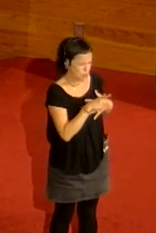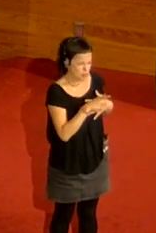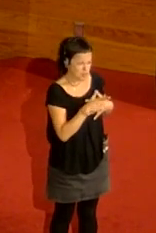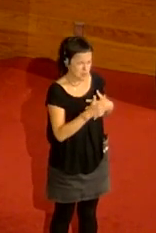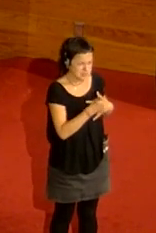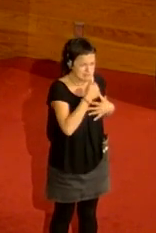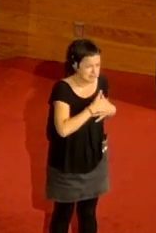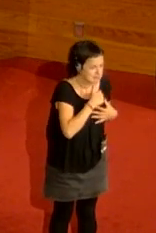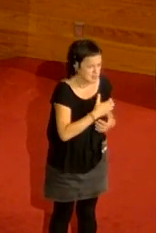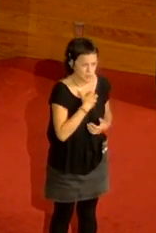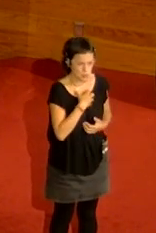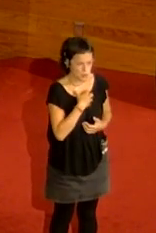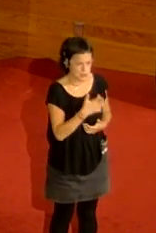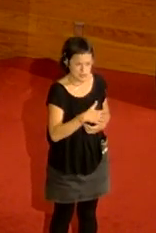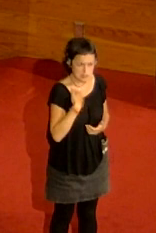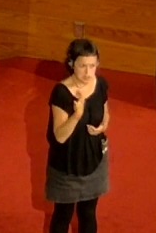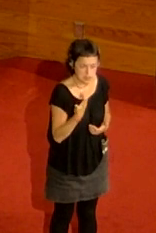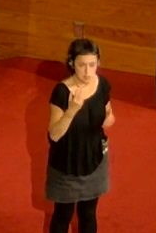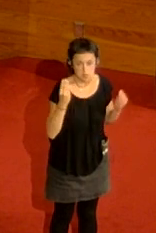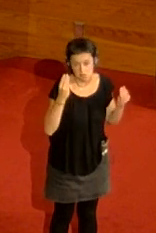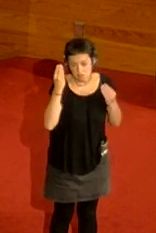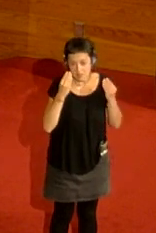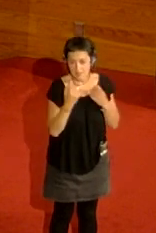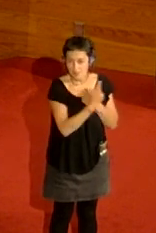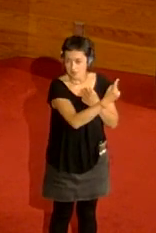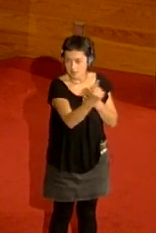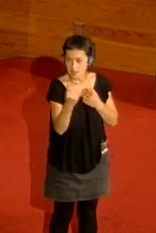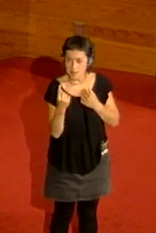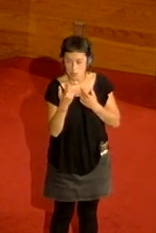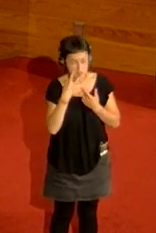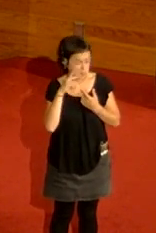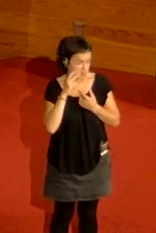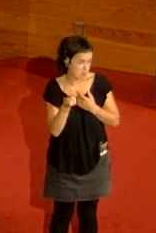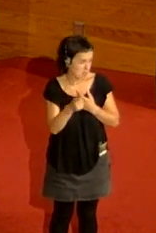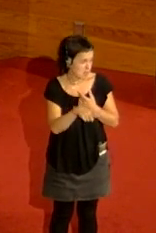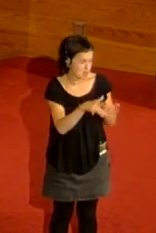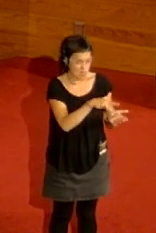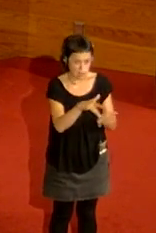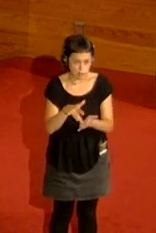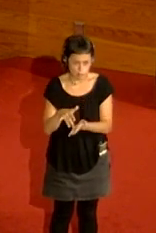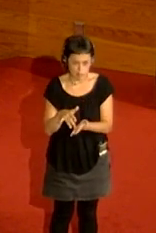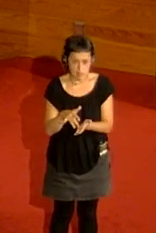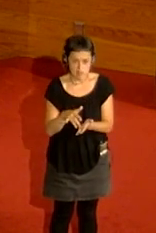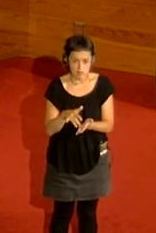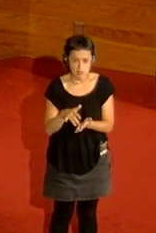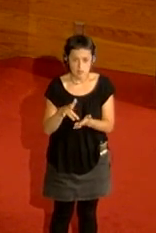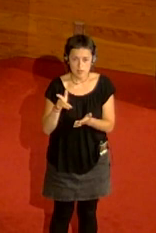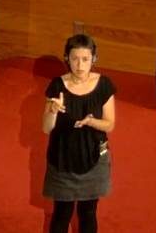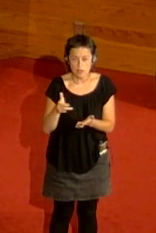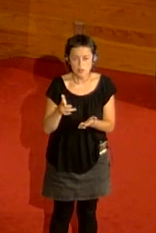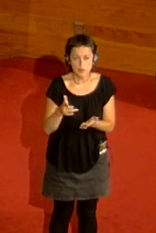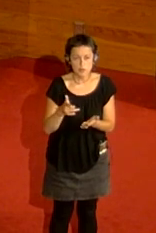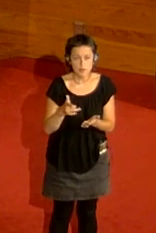insoportable seguro que cada una de las personas que estáis aquí tenéis vivencias similar es en relación a esto que decimos que está